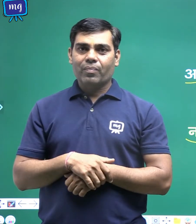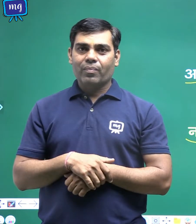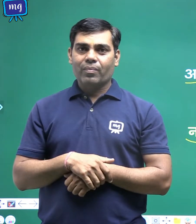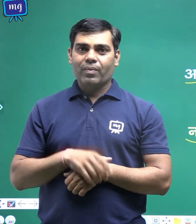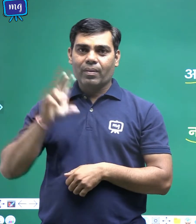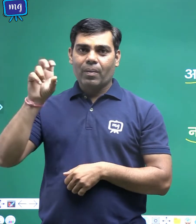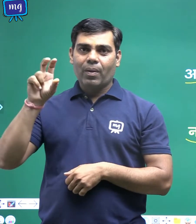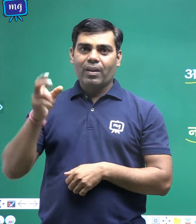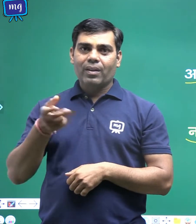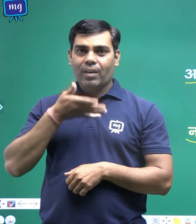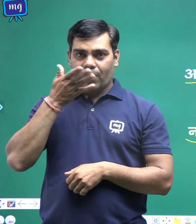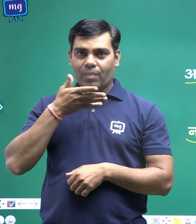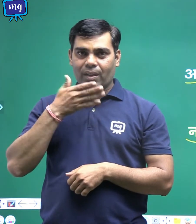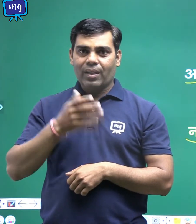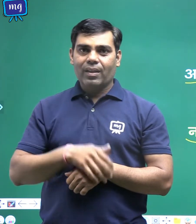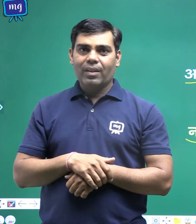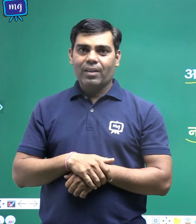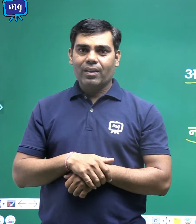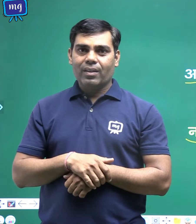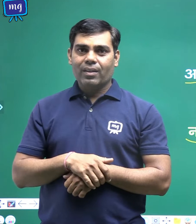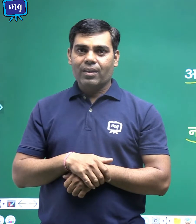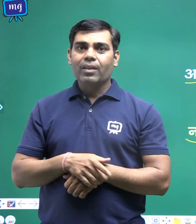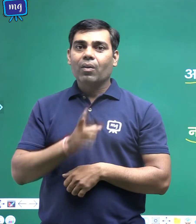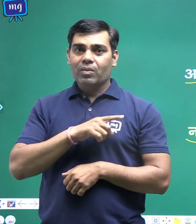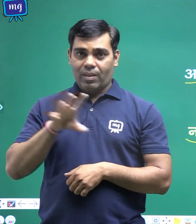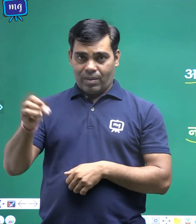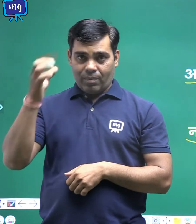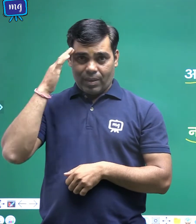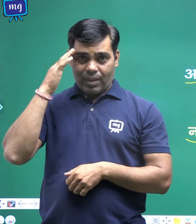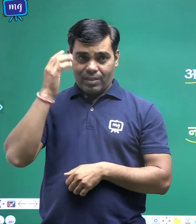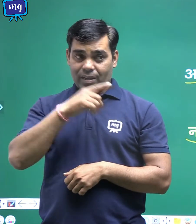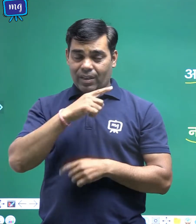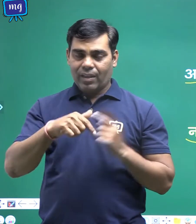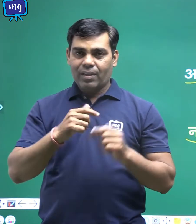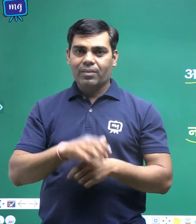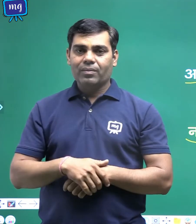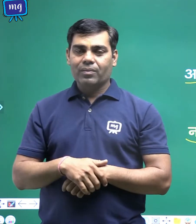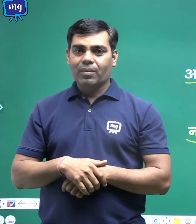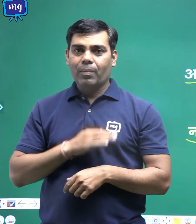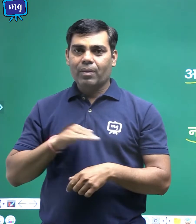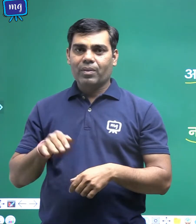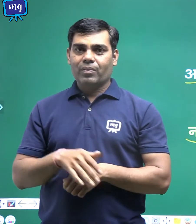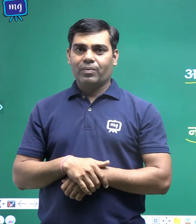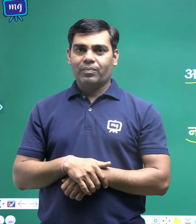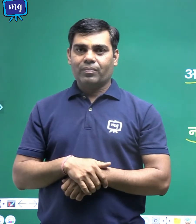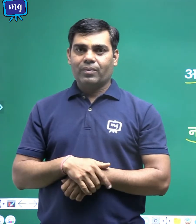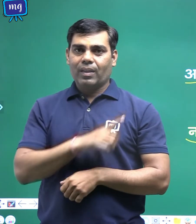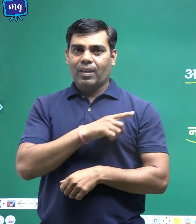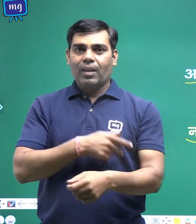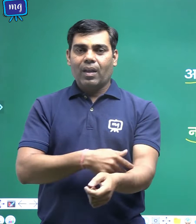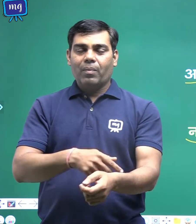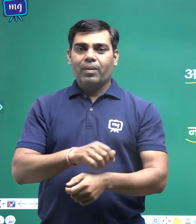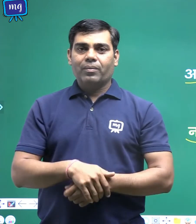पाठ पढ़ेंगे या उसके बारे में जानेंगे। प्यारे बच्चों, मेरा नाम